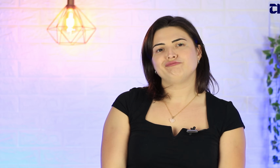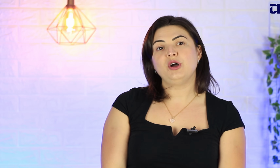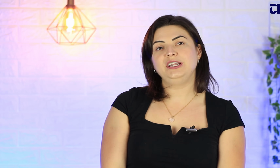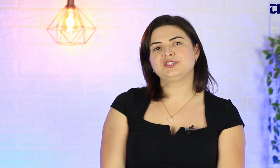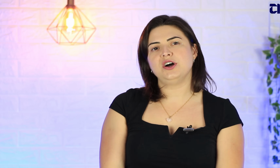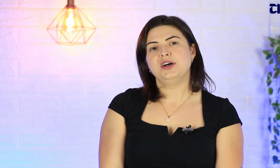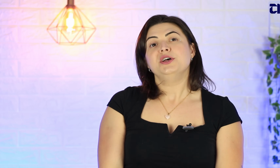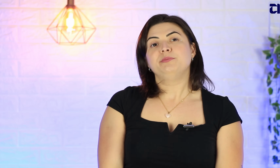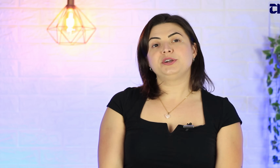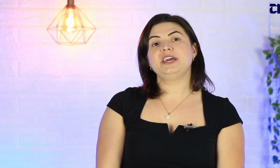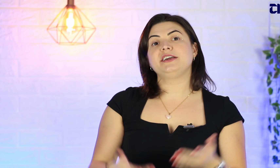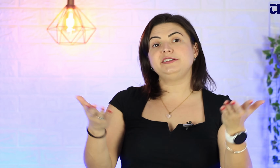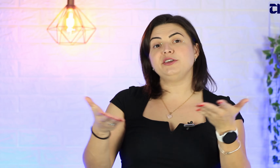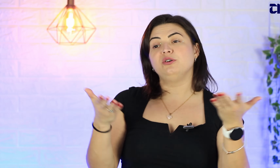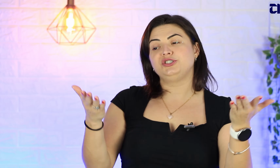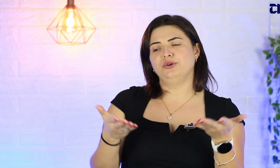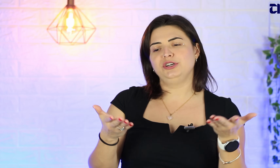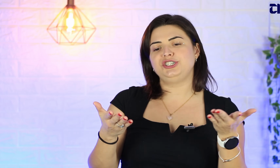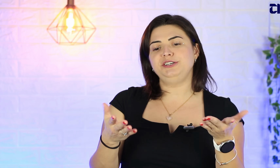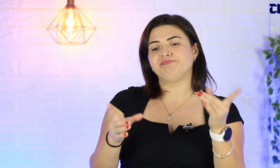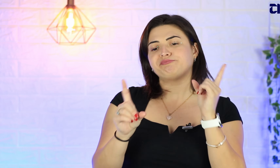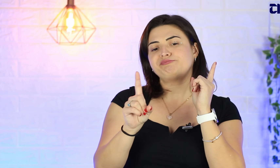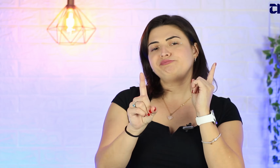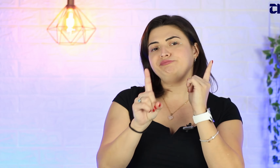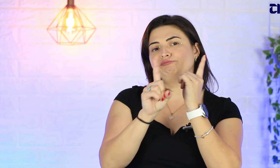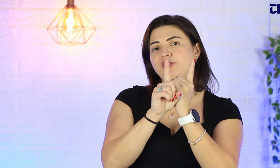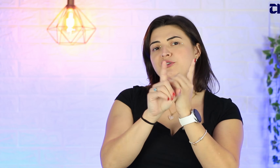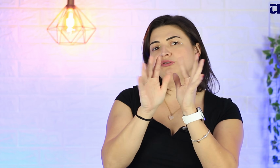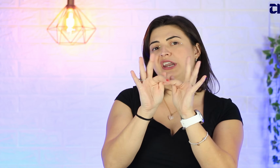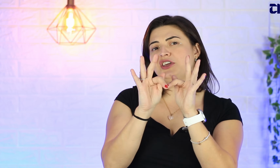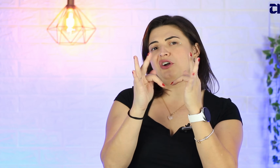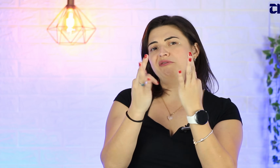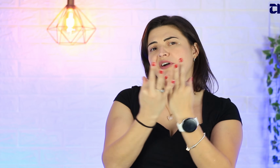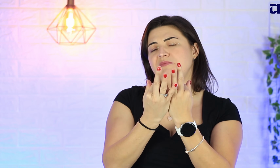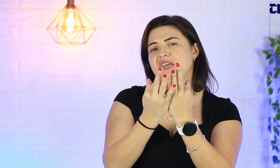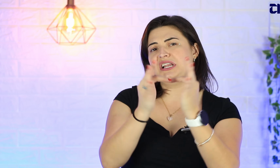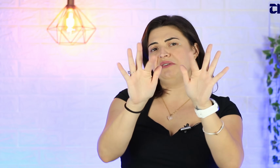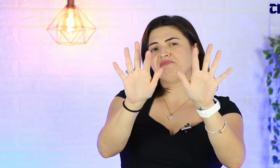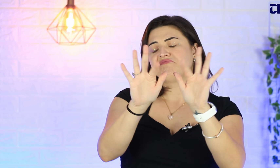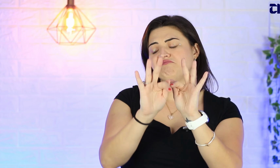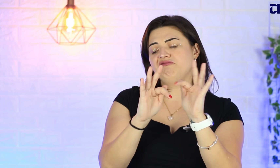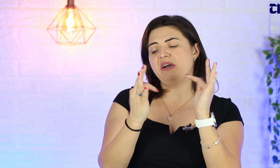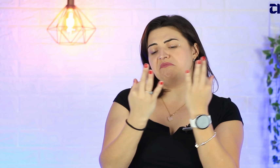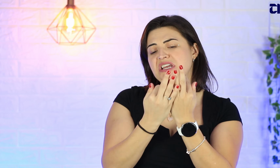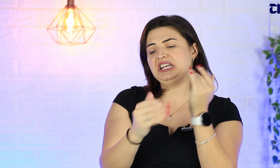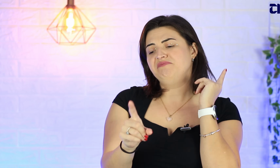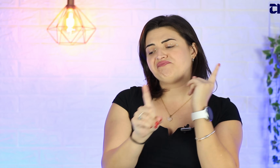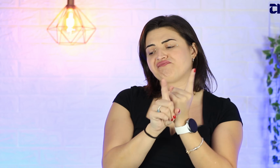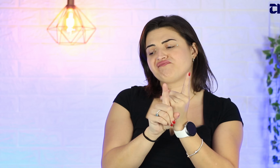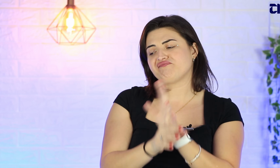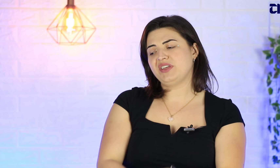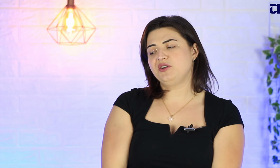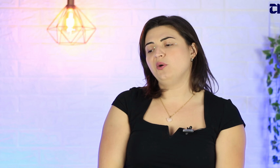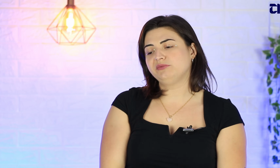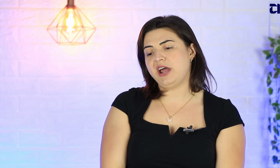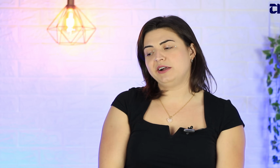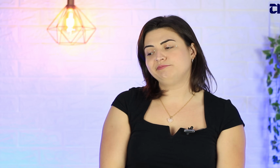Olha só. Por quê? O tem hoje? Hoje, vou encontrar aqui, família. Família. Encontrar.